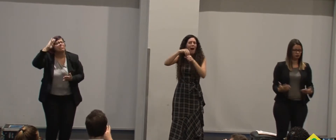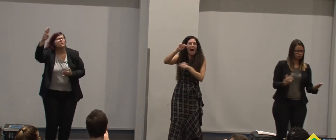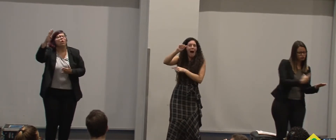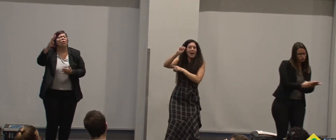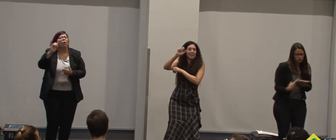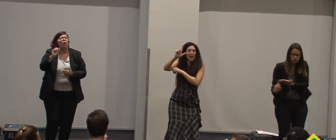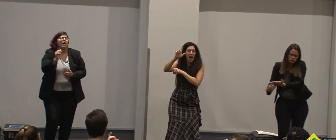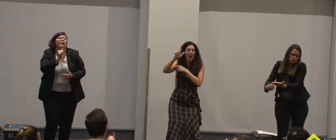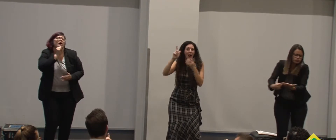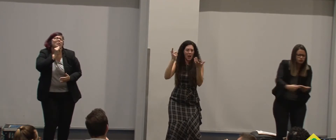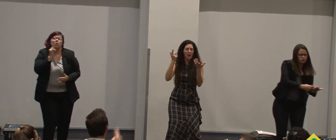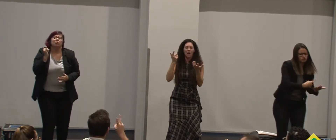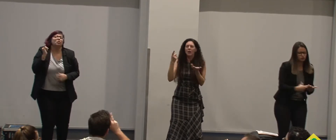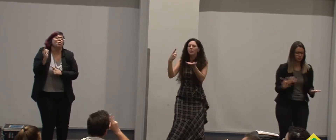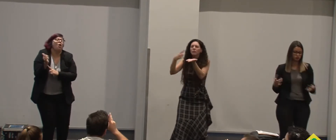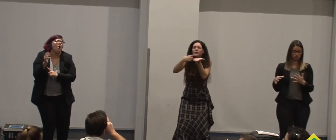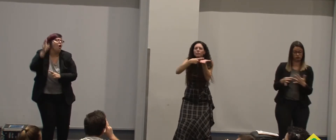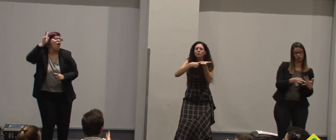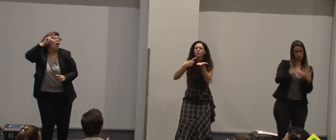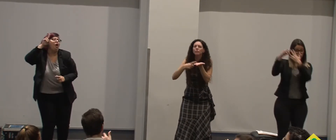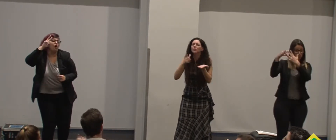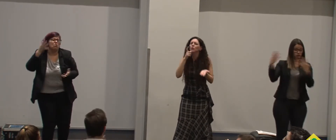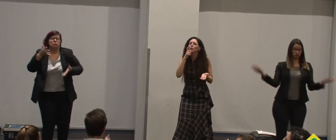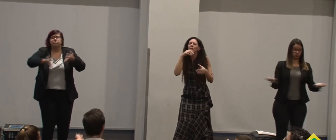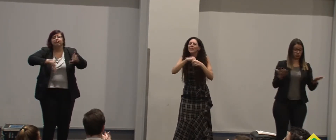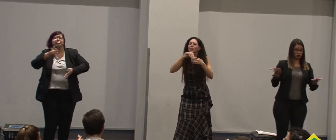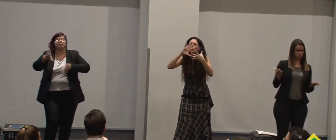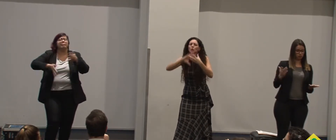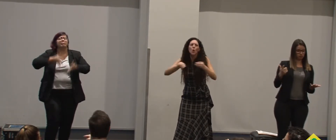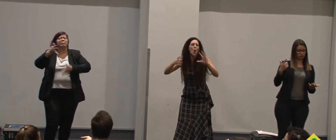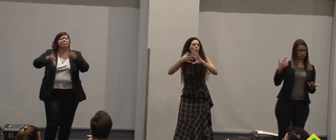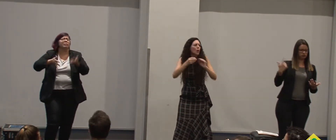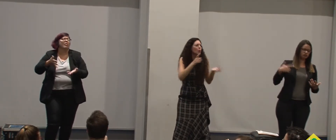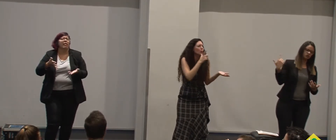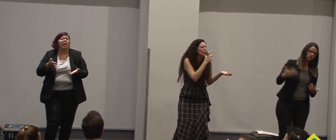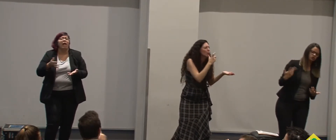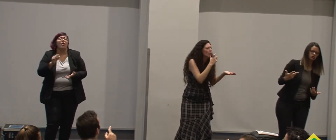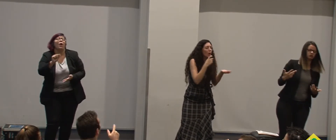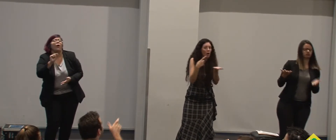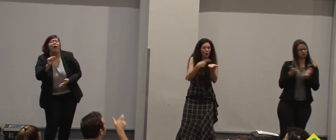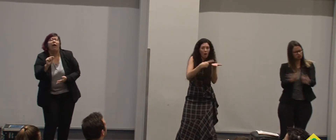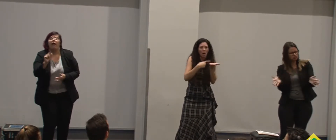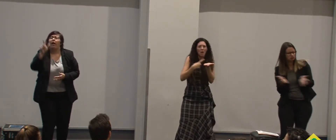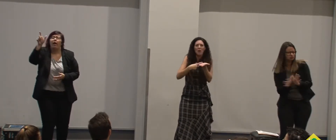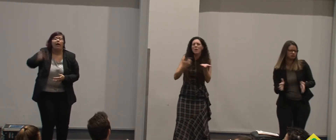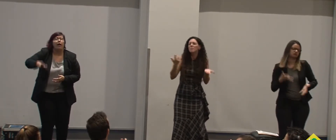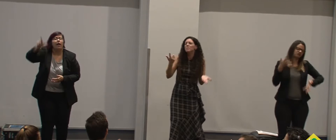Então, a gente precisa entender que, se a gente for contar histórias em língua